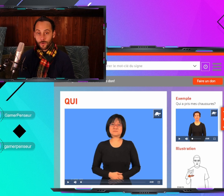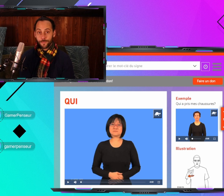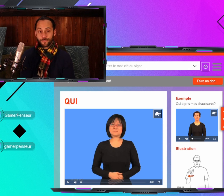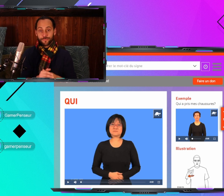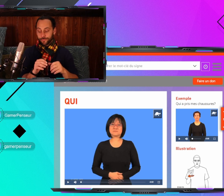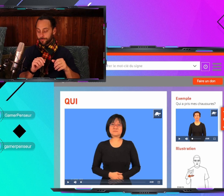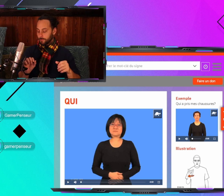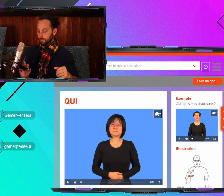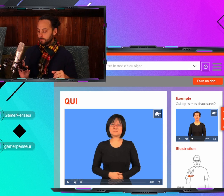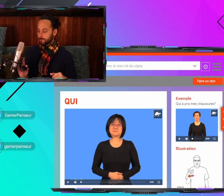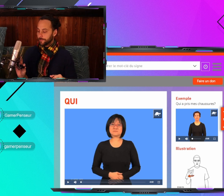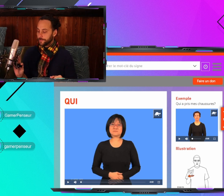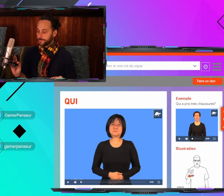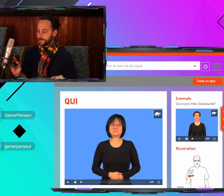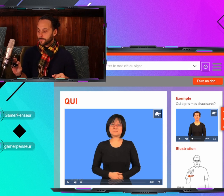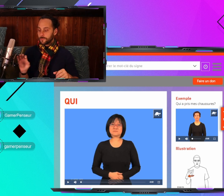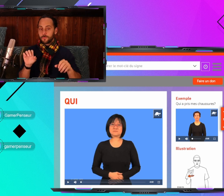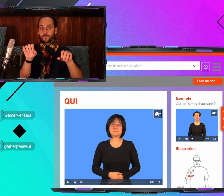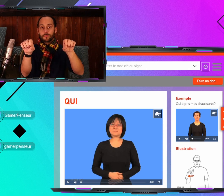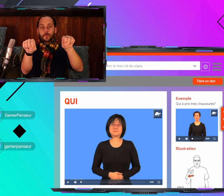encore.